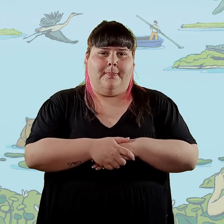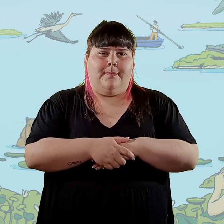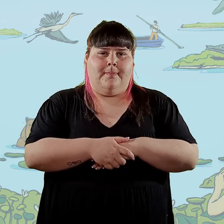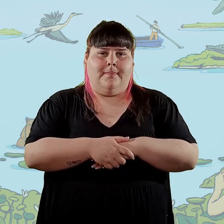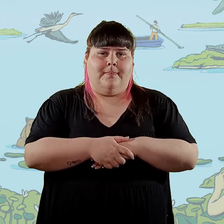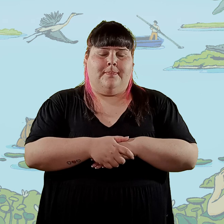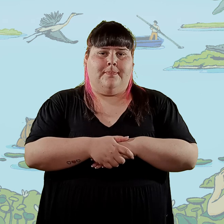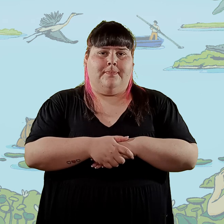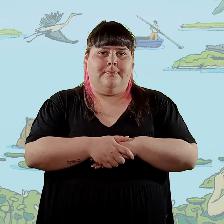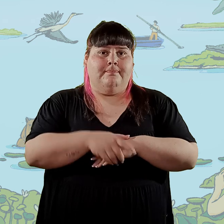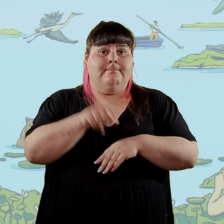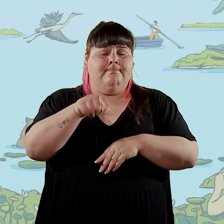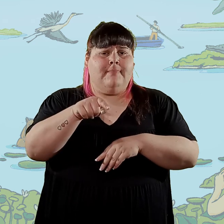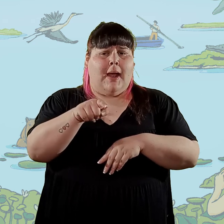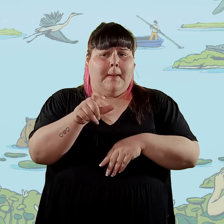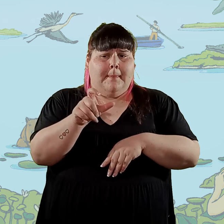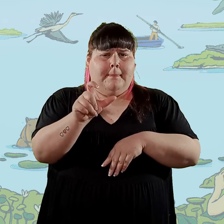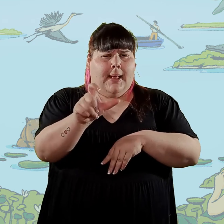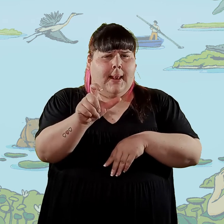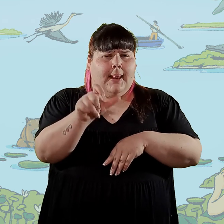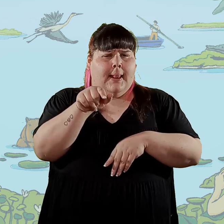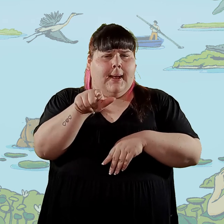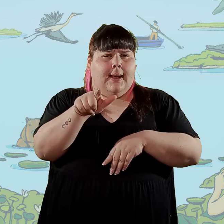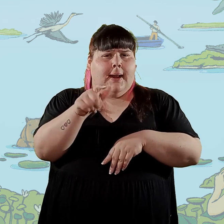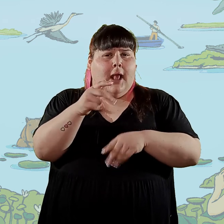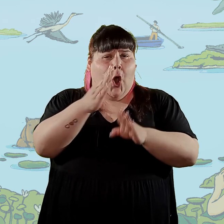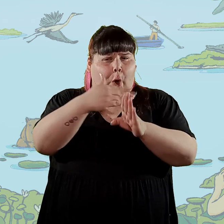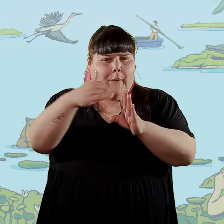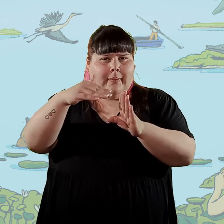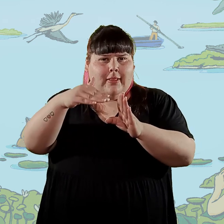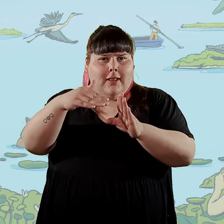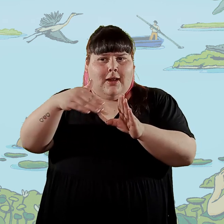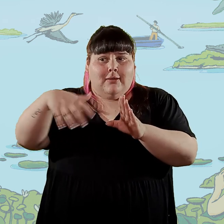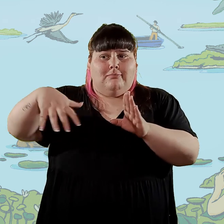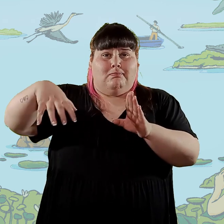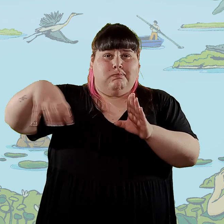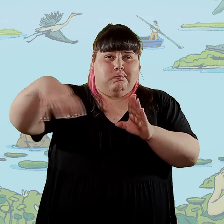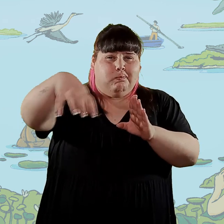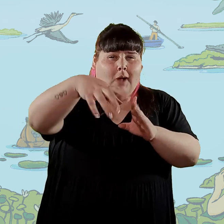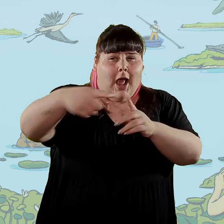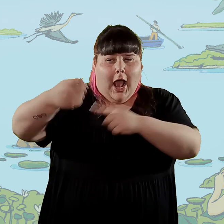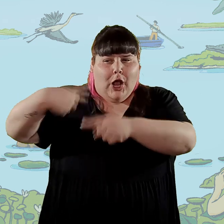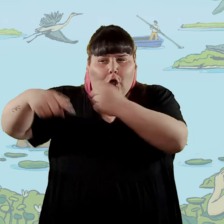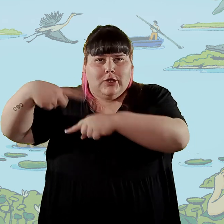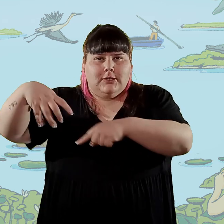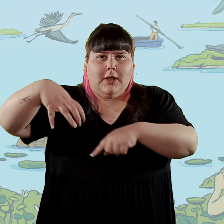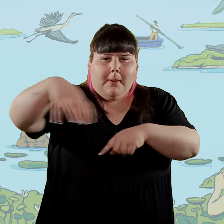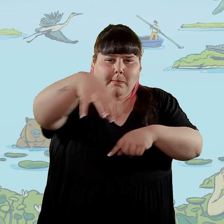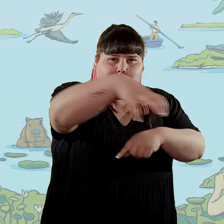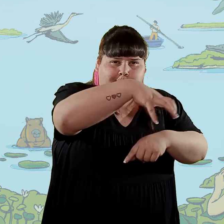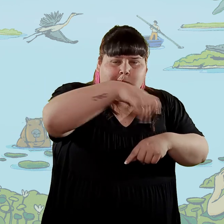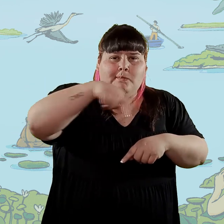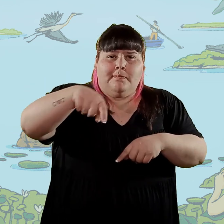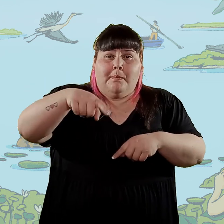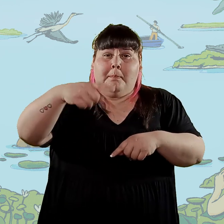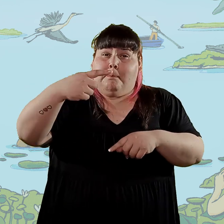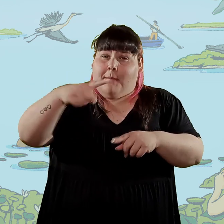Si bien este término engloba una amplia variedad de ecosistemas, todos los humedales comparten